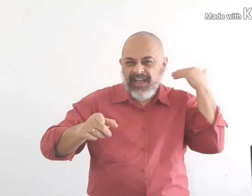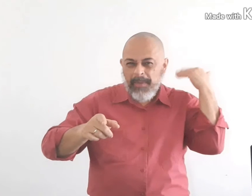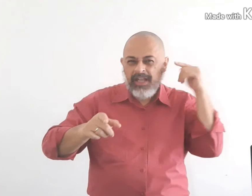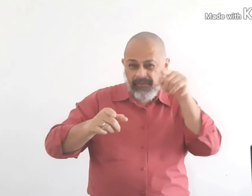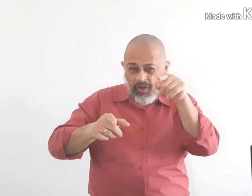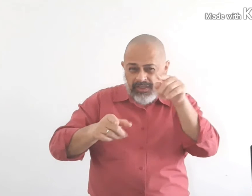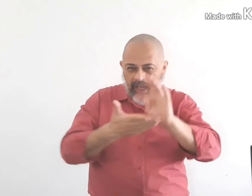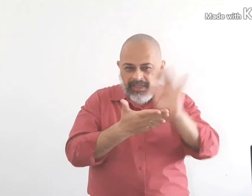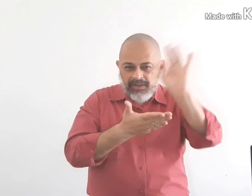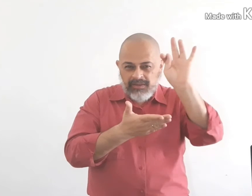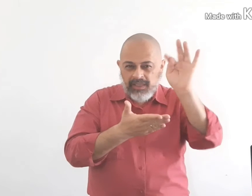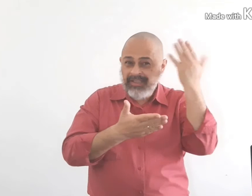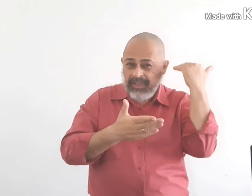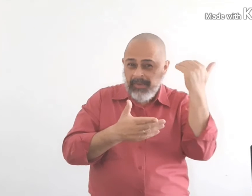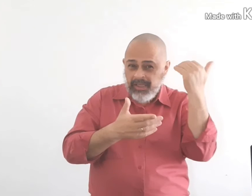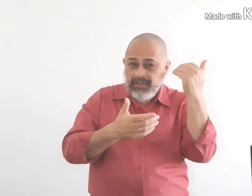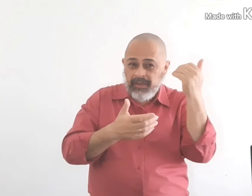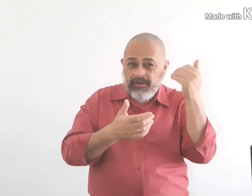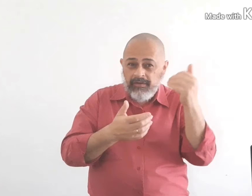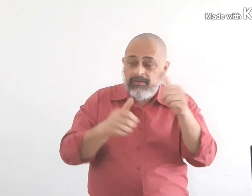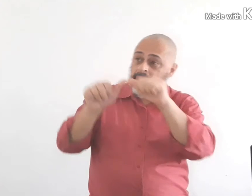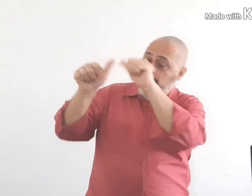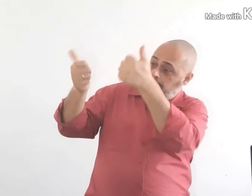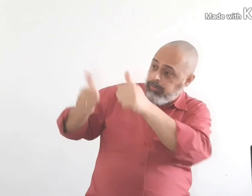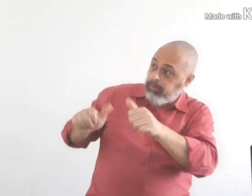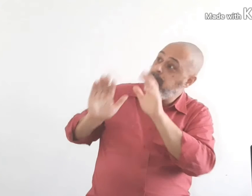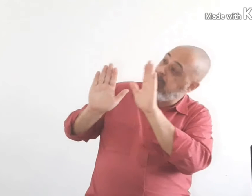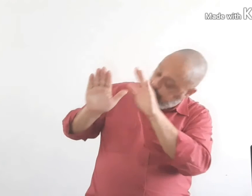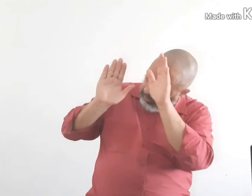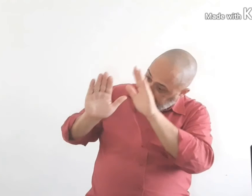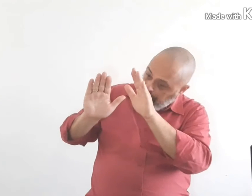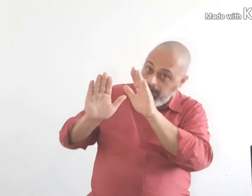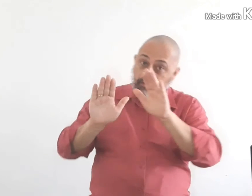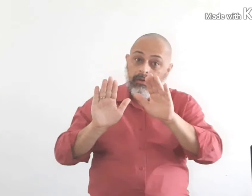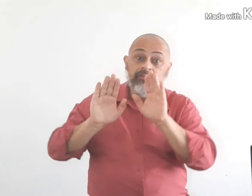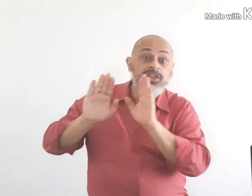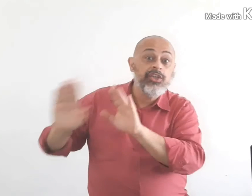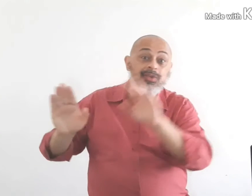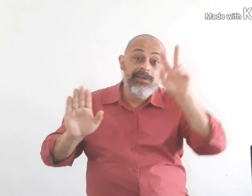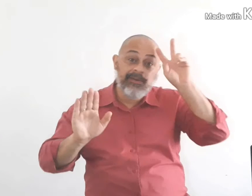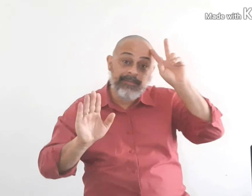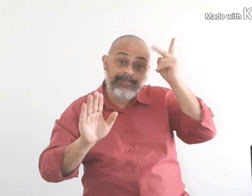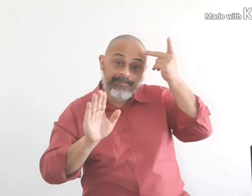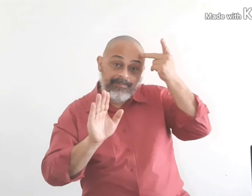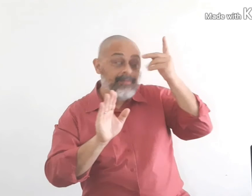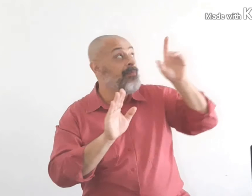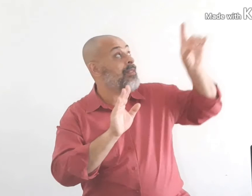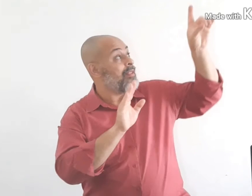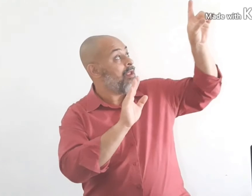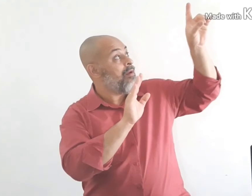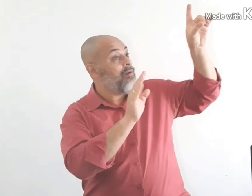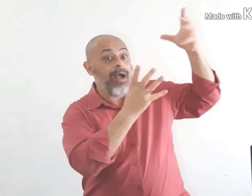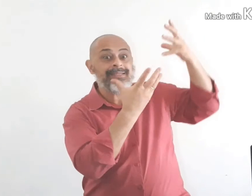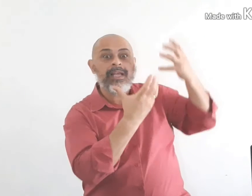para servirdes o Deus vivo e verdadeiro. Aqui existe um processo para que o serviço